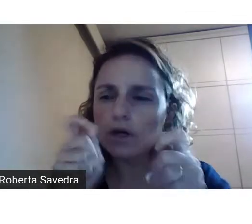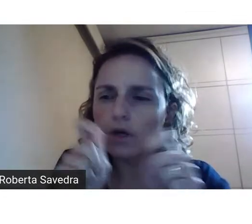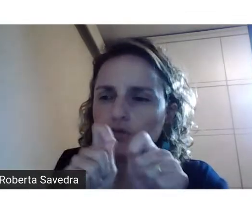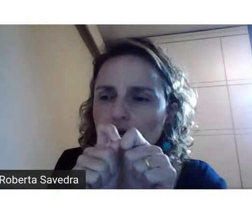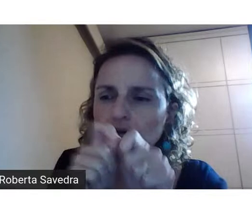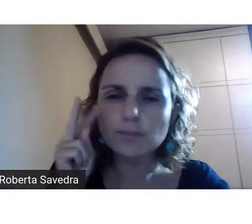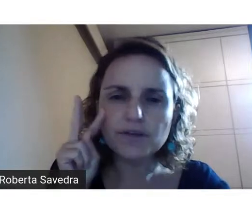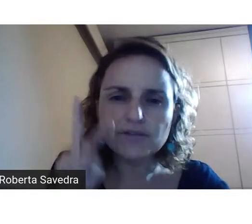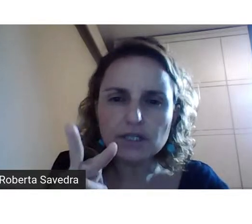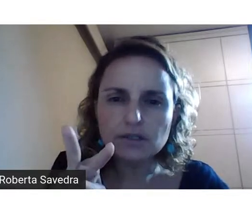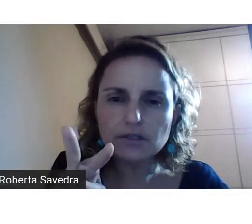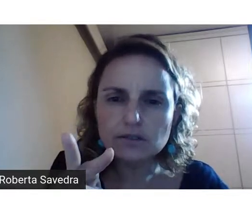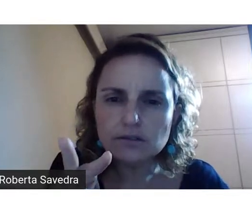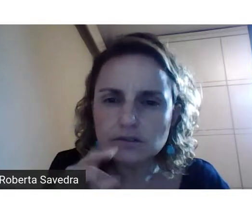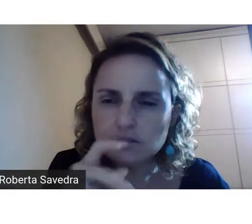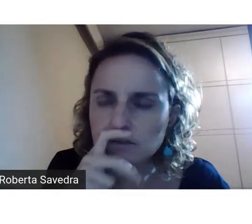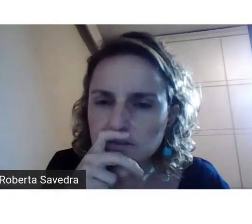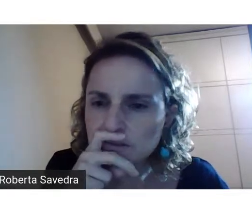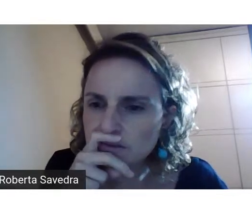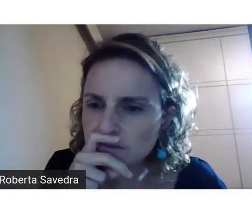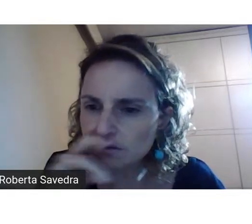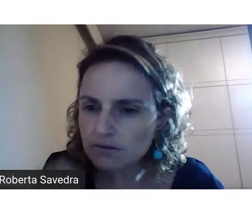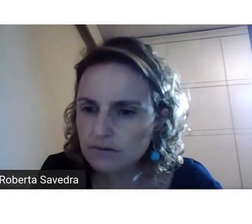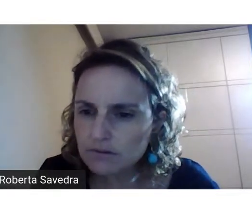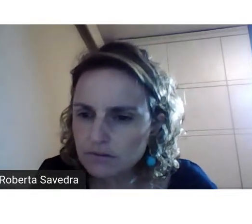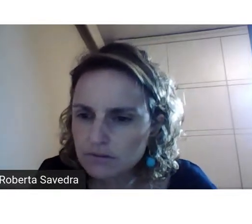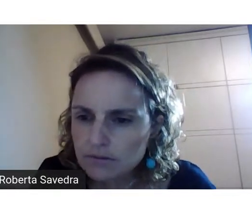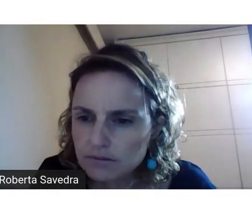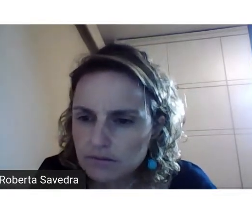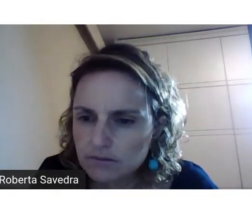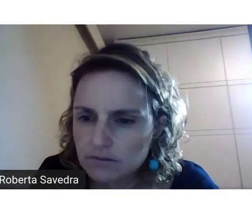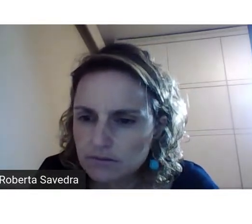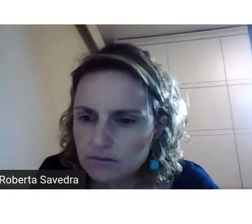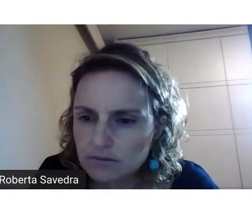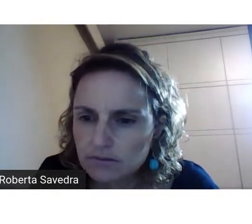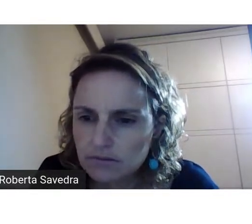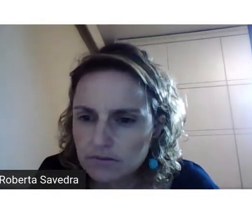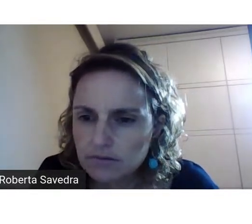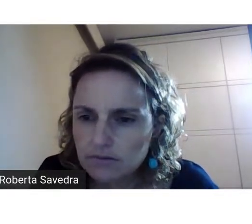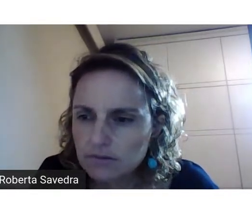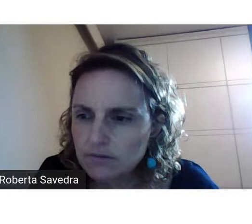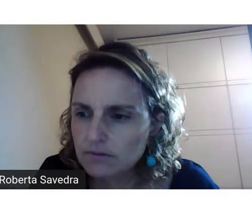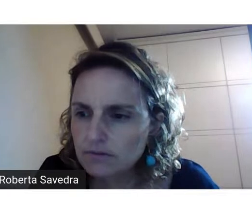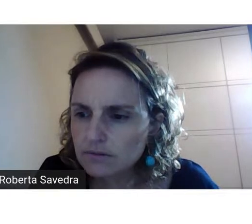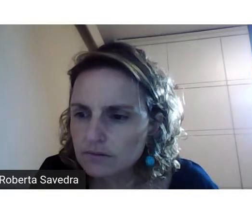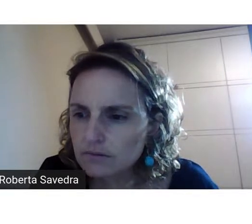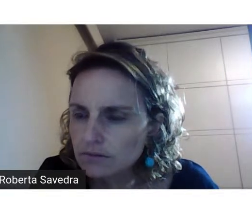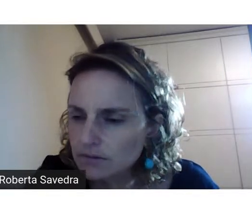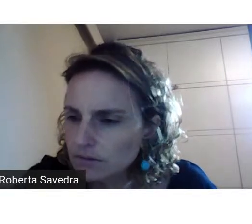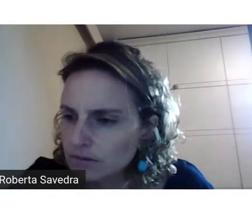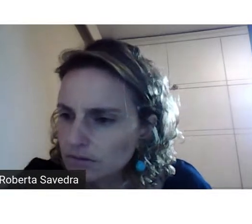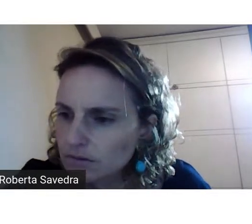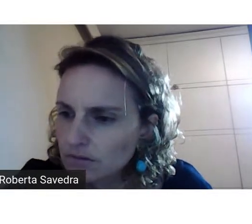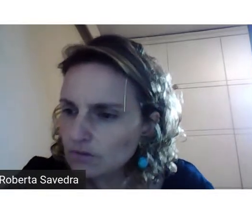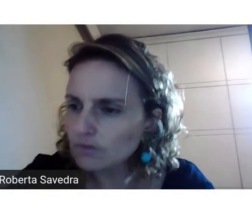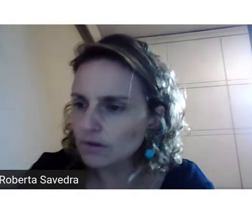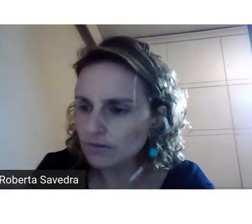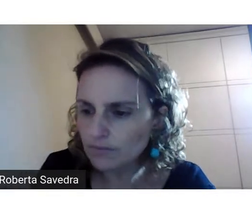eu não tô conseguindo ver aqui como que está a diferente ver ter acesso às perguntas